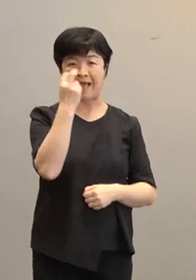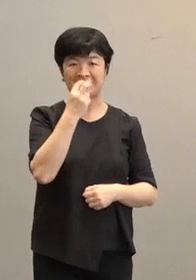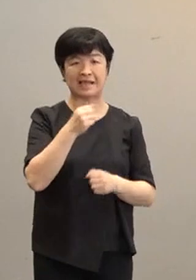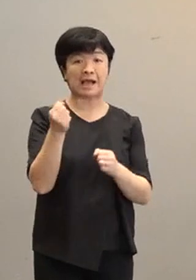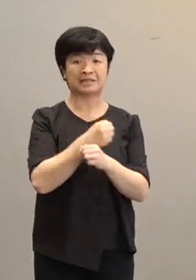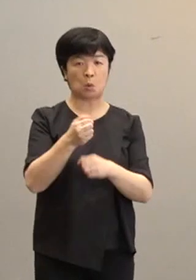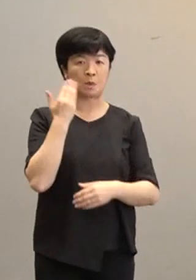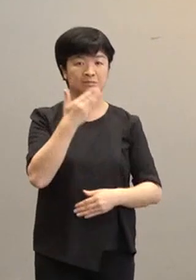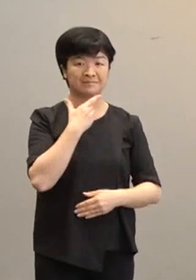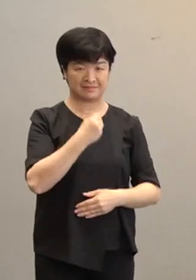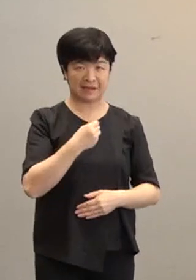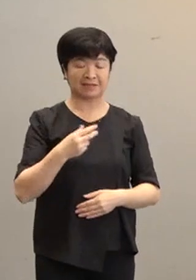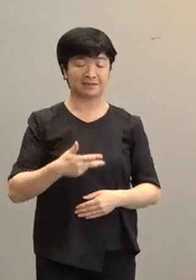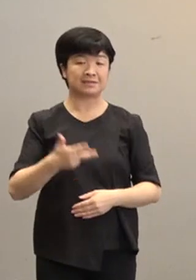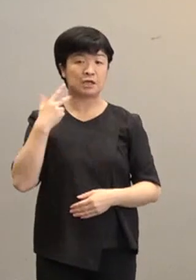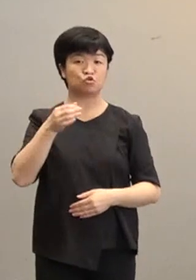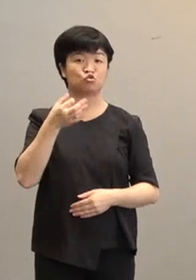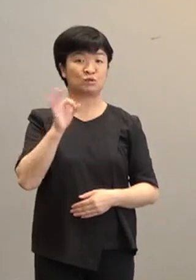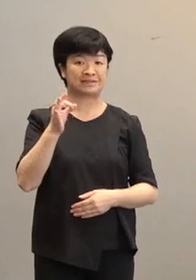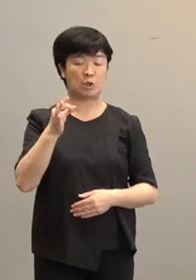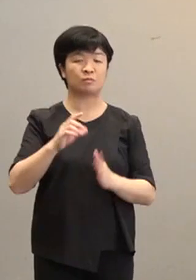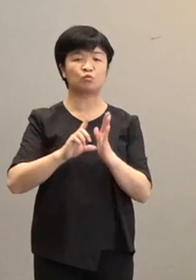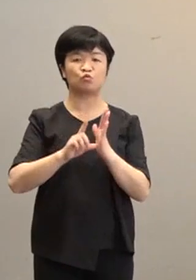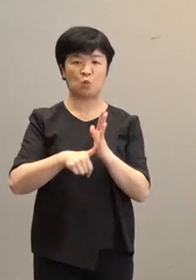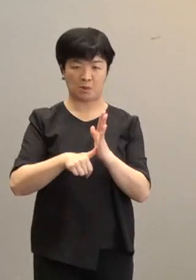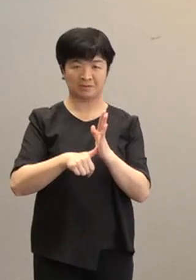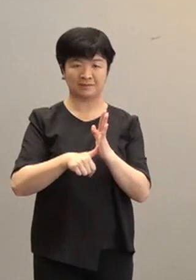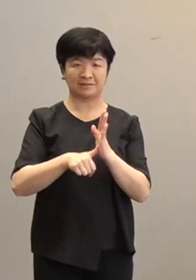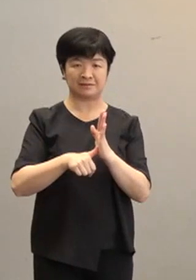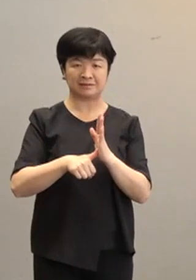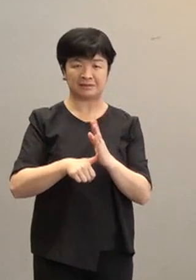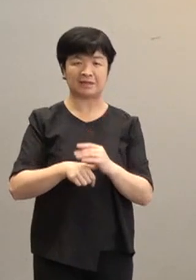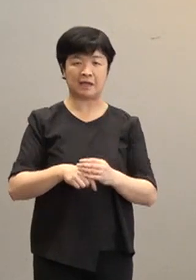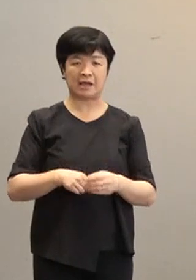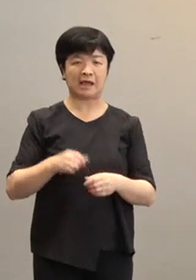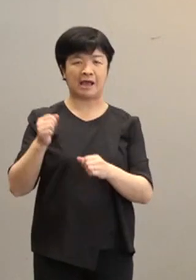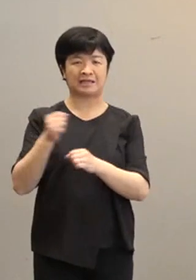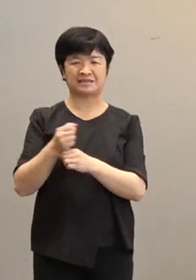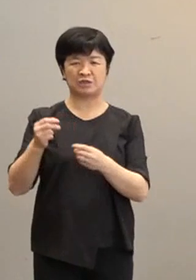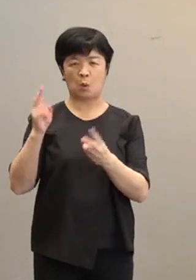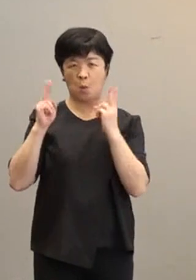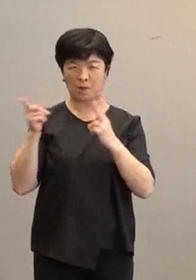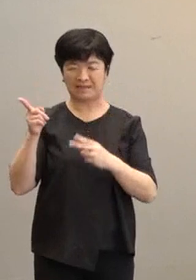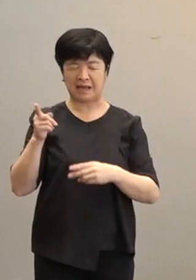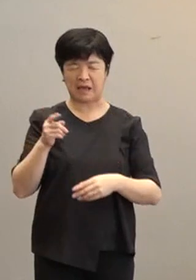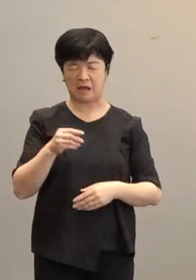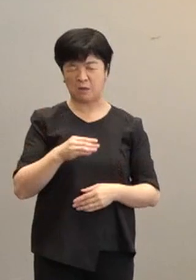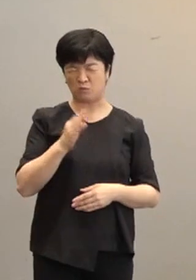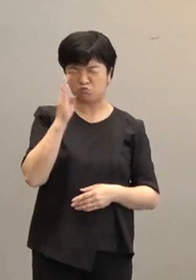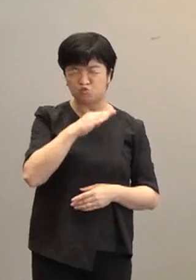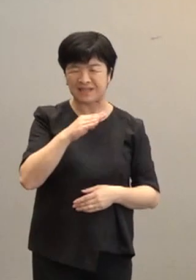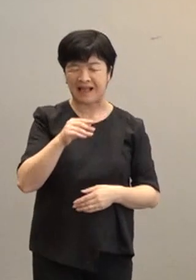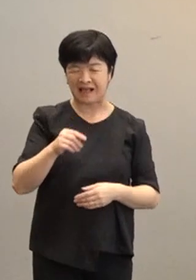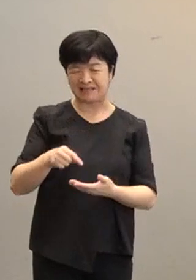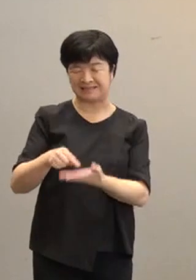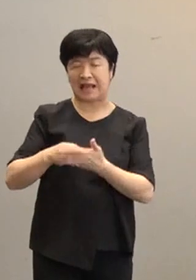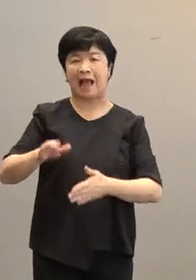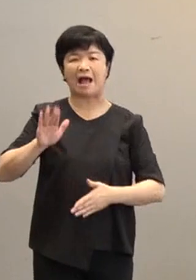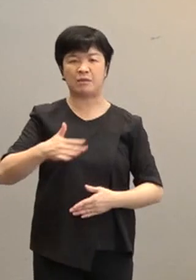ども、先週の金曜日にですね、一事業者から、明らかに不正と認められる、申請があったということ